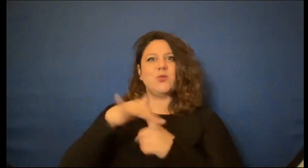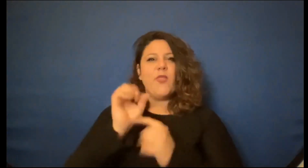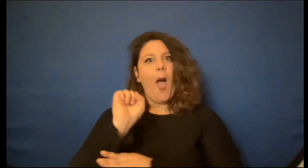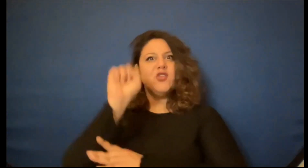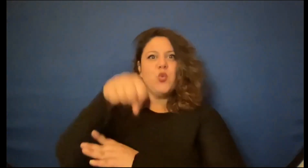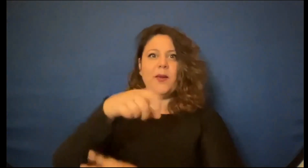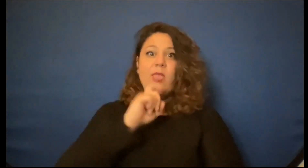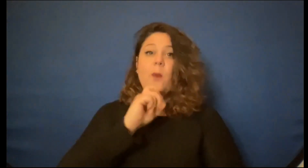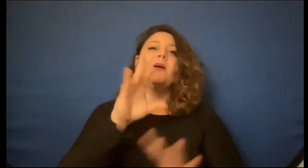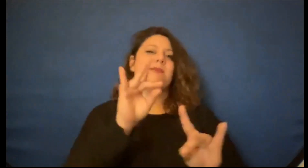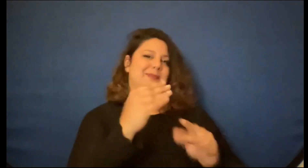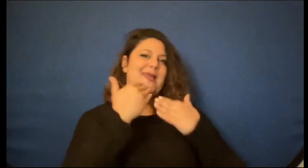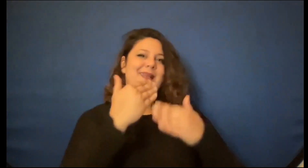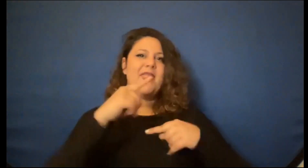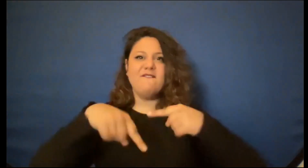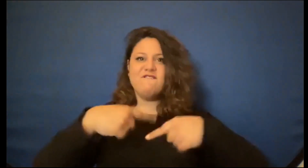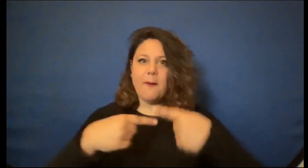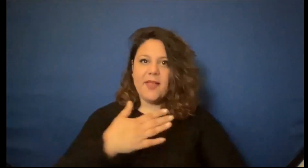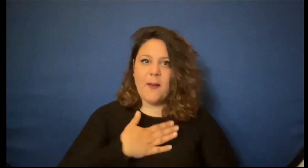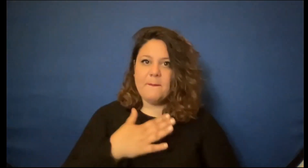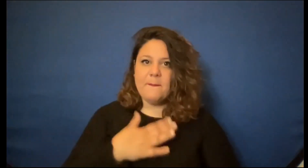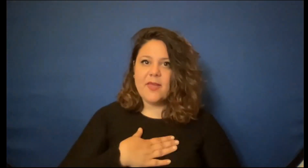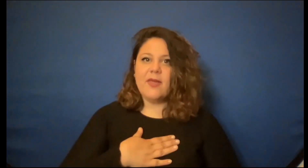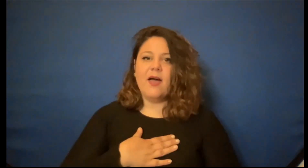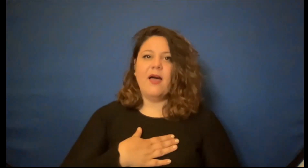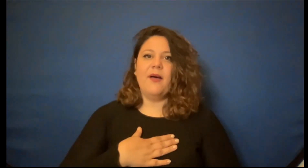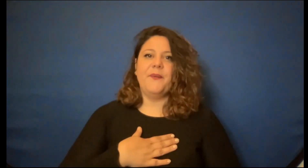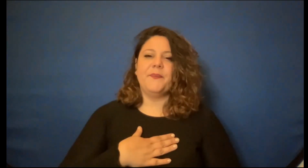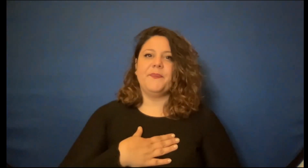mi familia y gracias